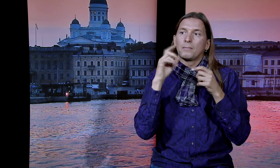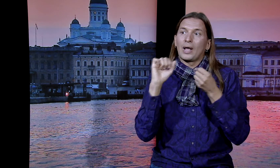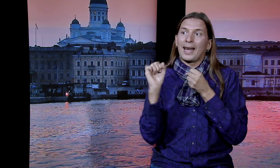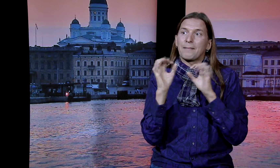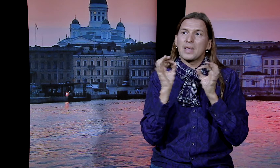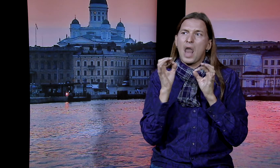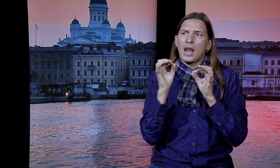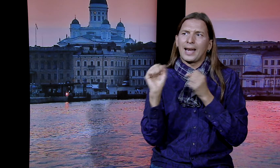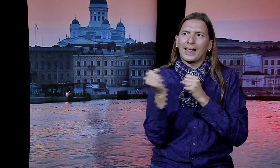ei voi tehdä.